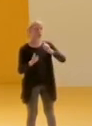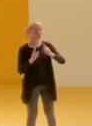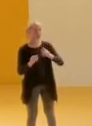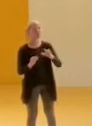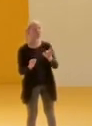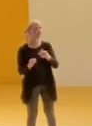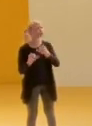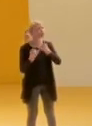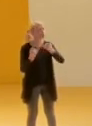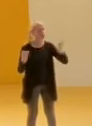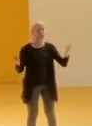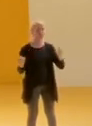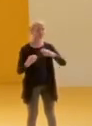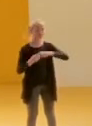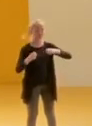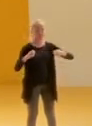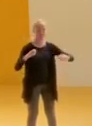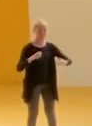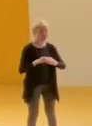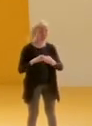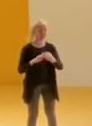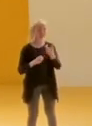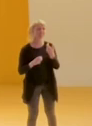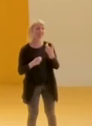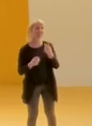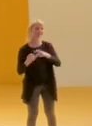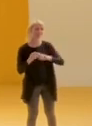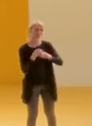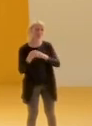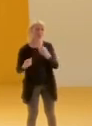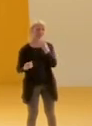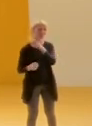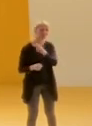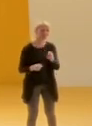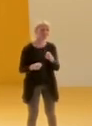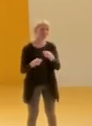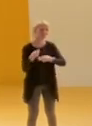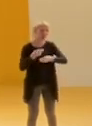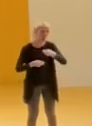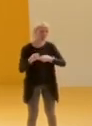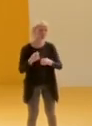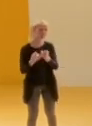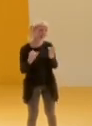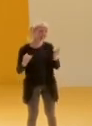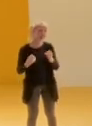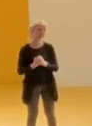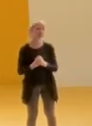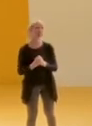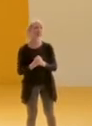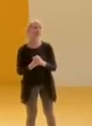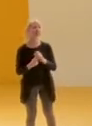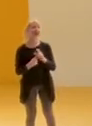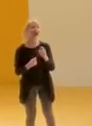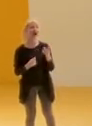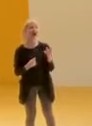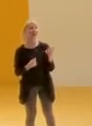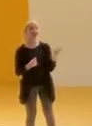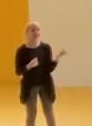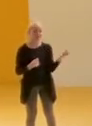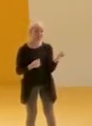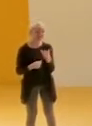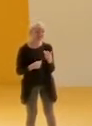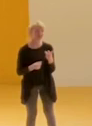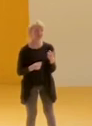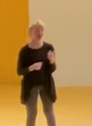masa problemów związanych z kryptowalutami innymi Natomiast te dwie jak gdyby te dwa jak gdyby elementy